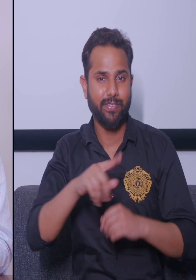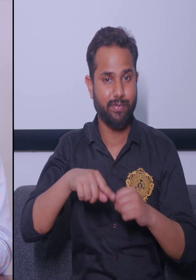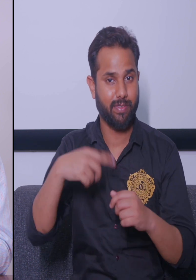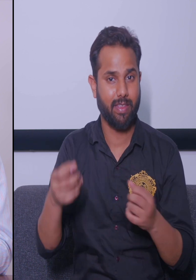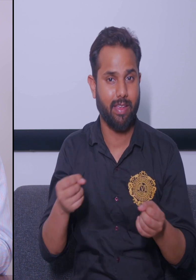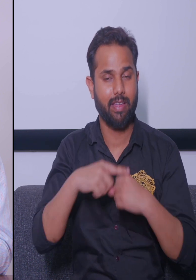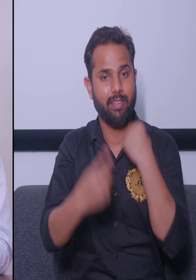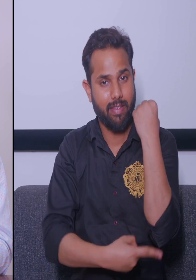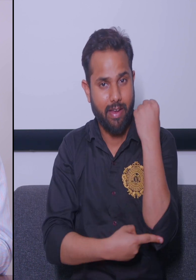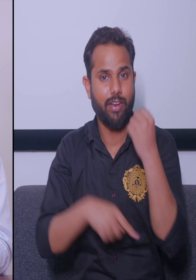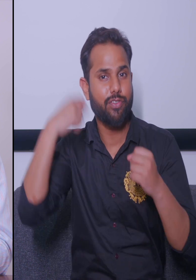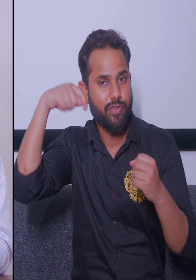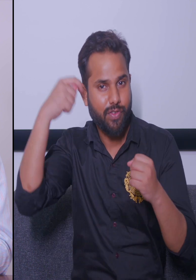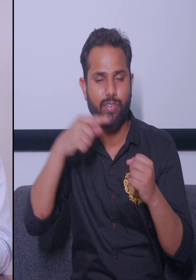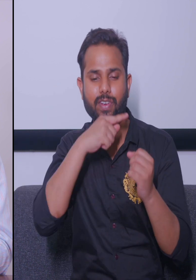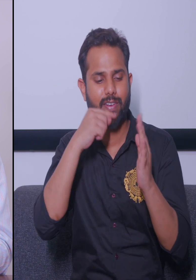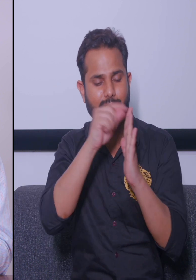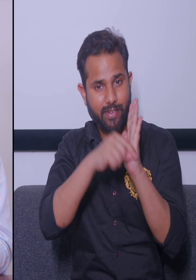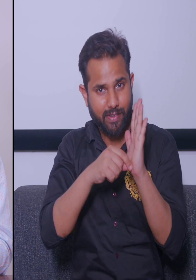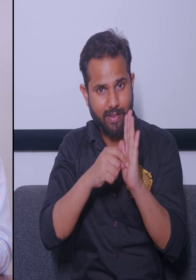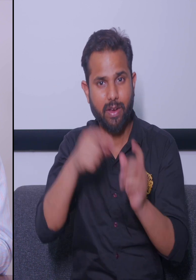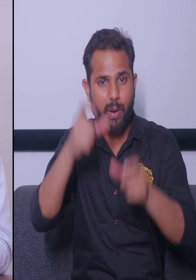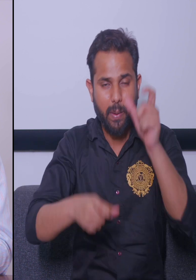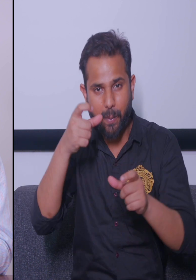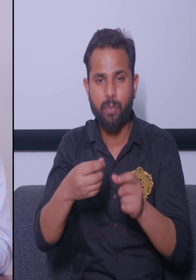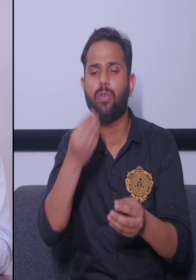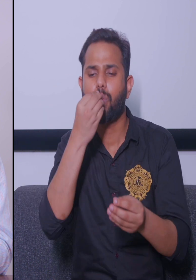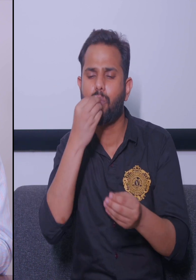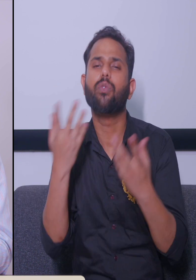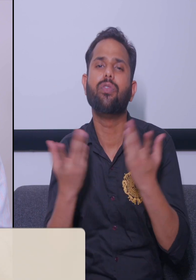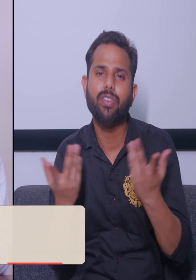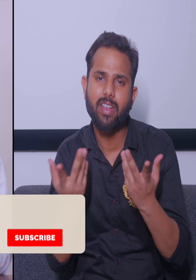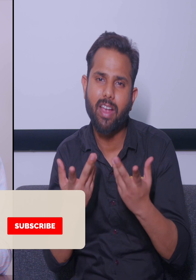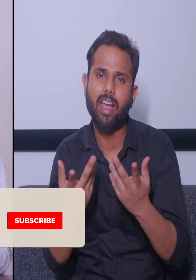होगी। अगली वीडियो में हम बात करेंगे कि पेप्टिक अल्सर डिजीज़ के पेशेंट्स को कैसी डाइट